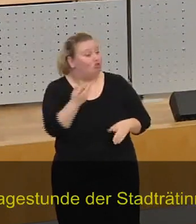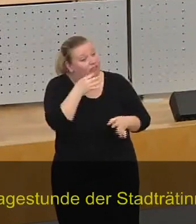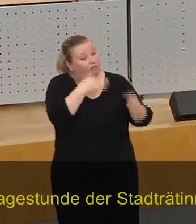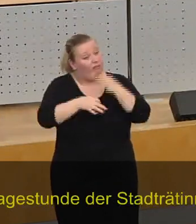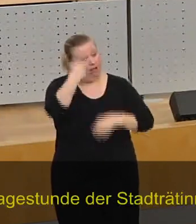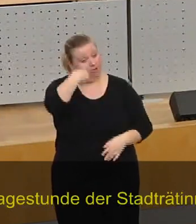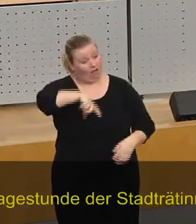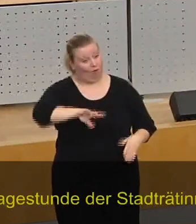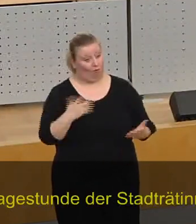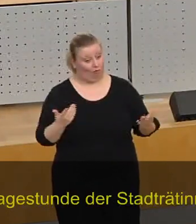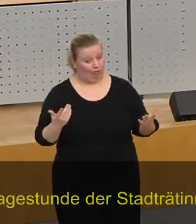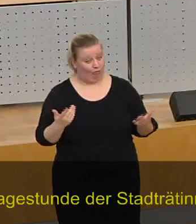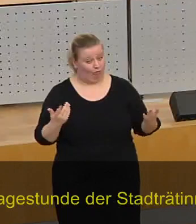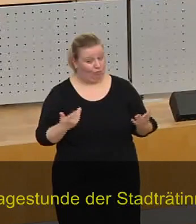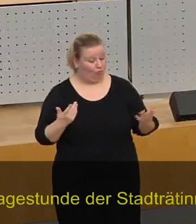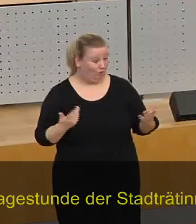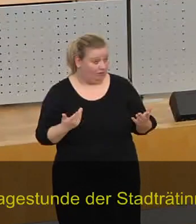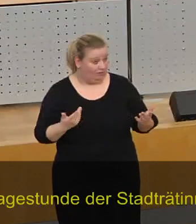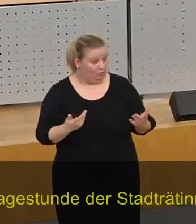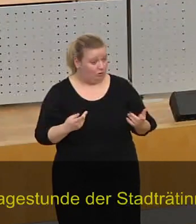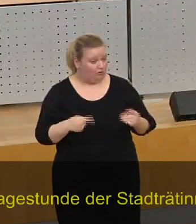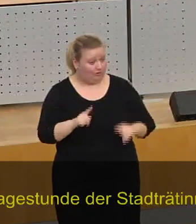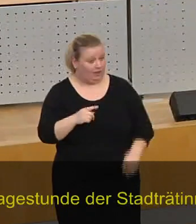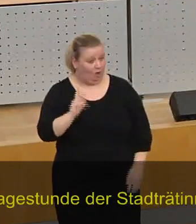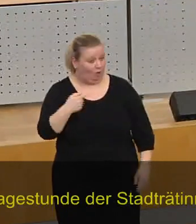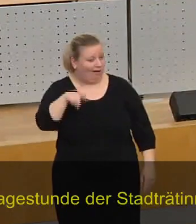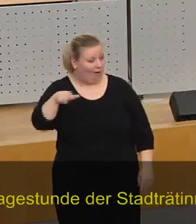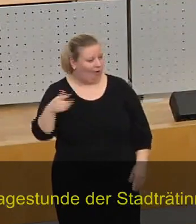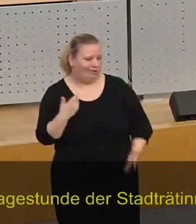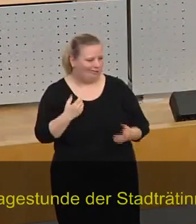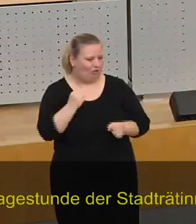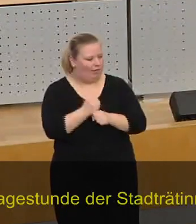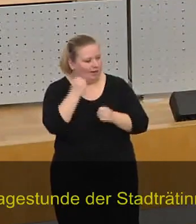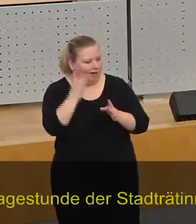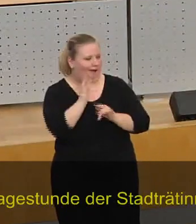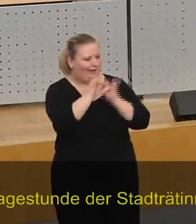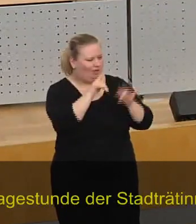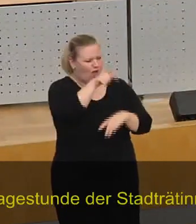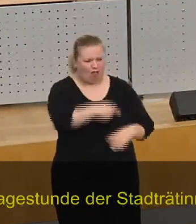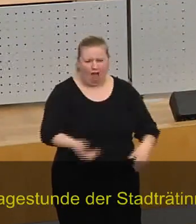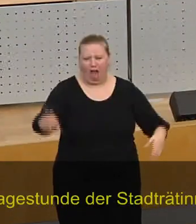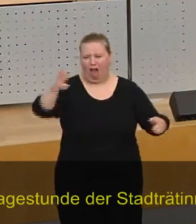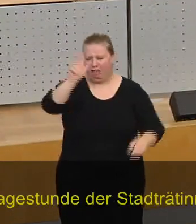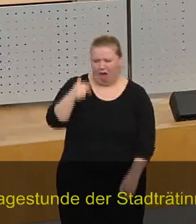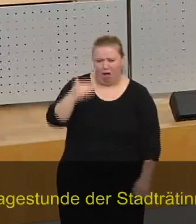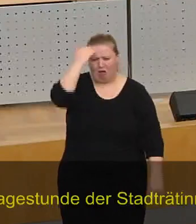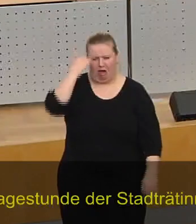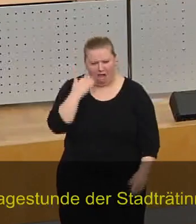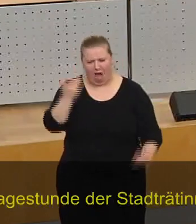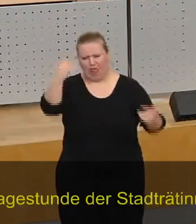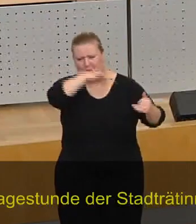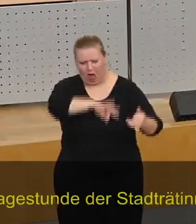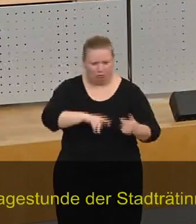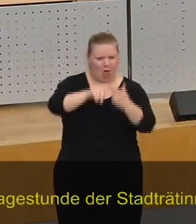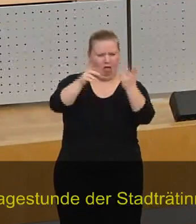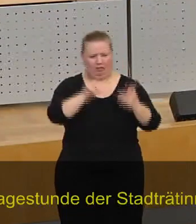fragen. Das können Sie sich vielleicht vorstellen, sind ja wohl eher Leute, die kritisch sind. Der ist dreimal in Korea gewesen und jetzt Korruption und hat es